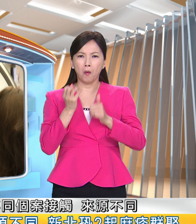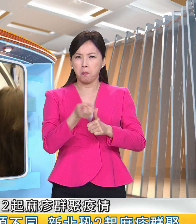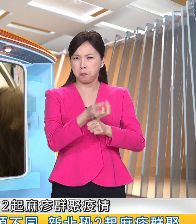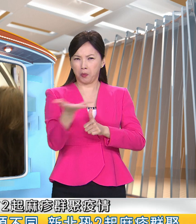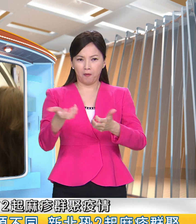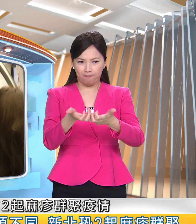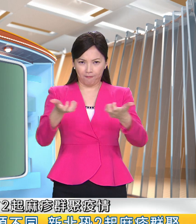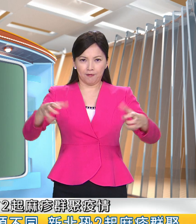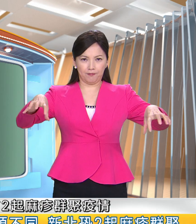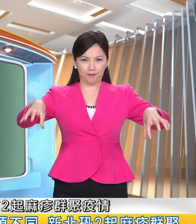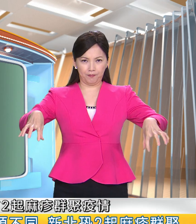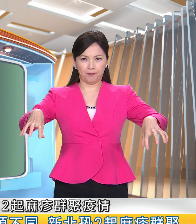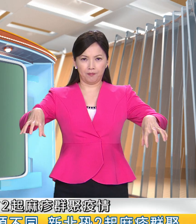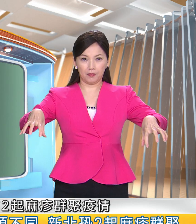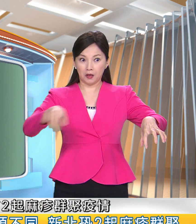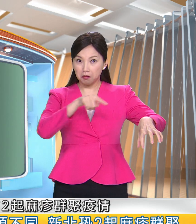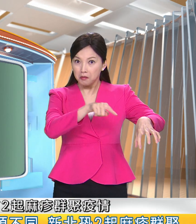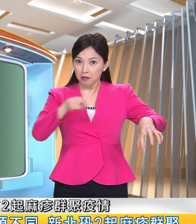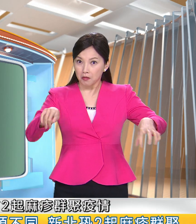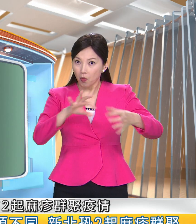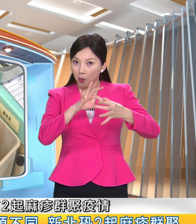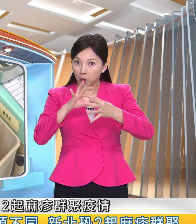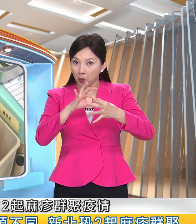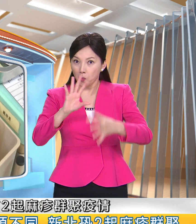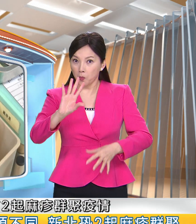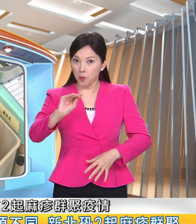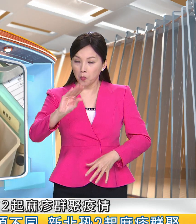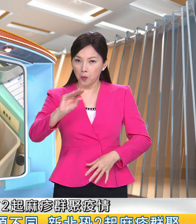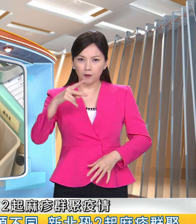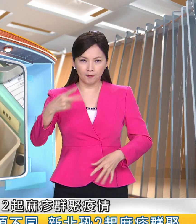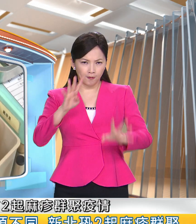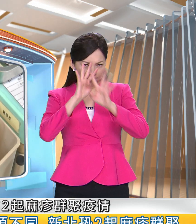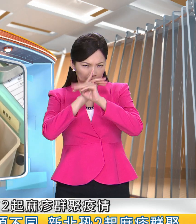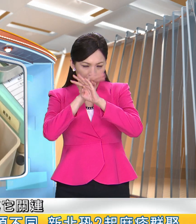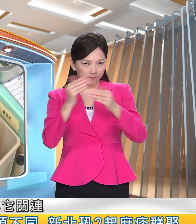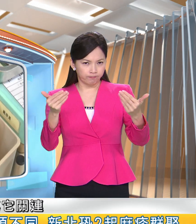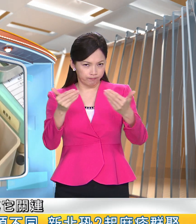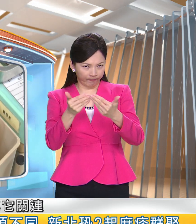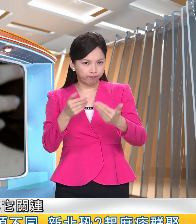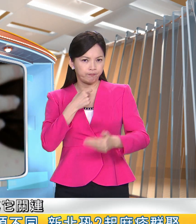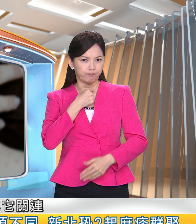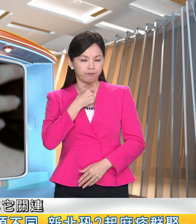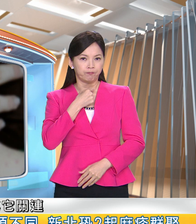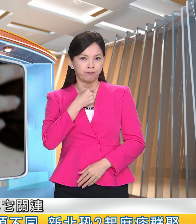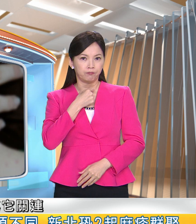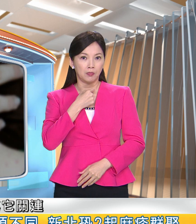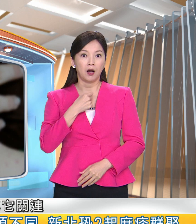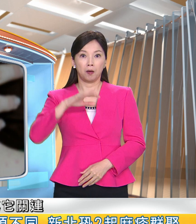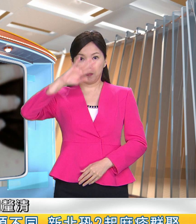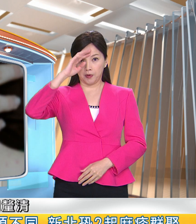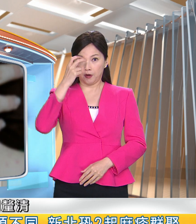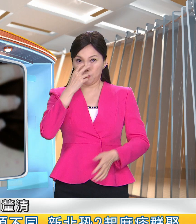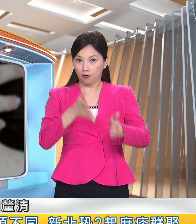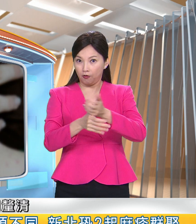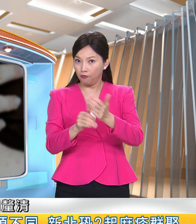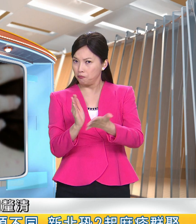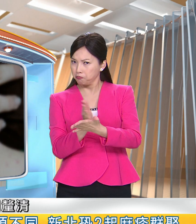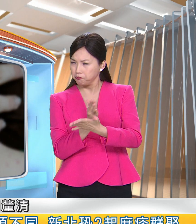显示新北恐怕有两起麻疹群聚疫情，之间是否还有其他关联，还需要进一步疫调